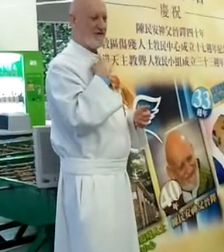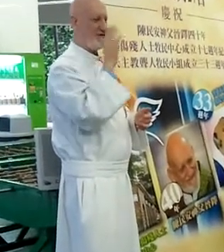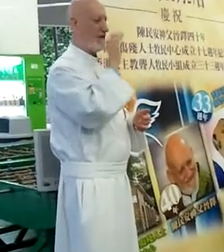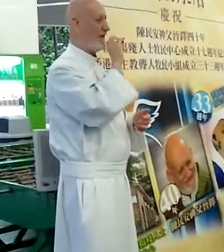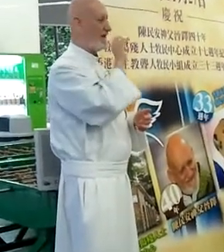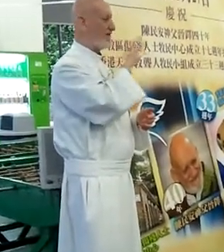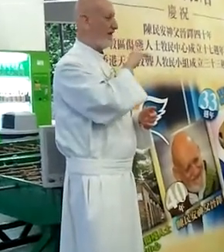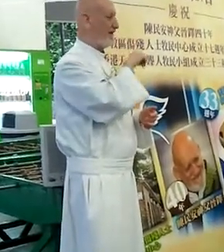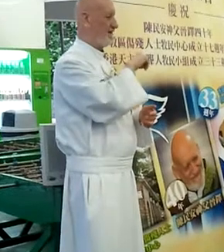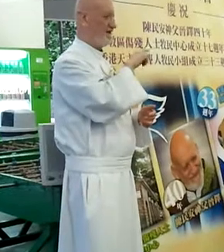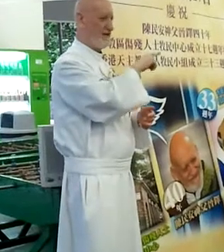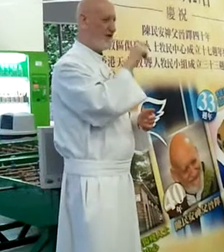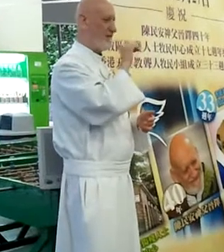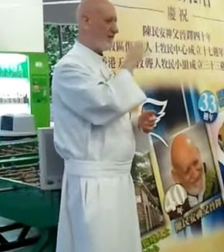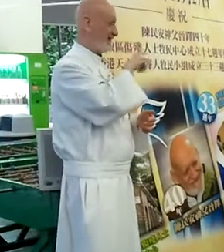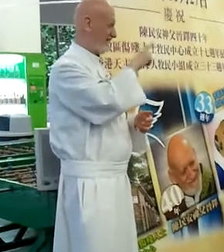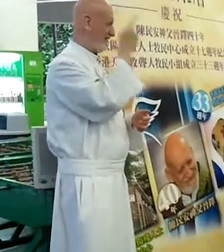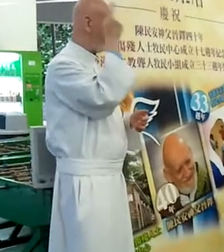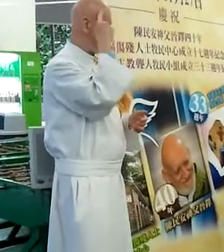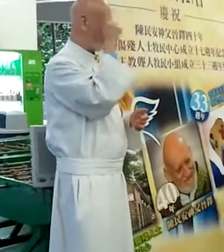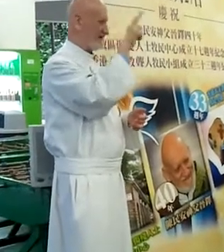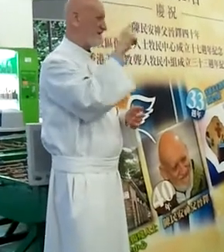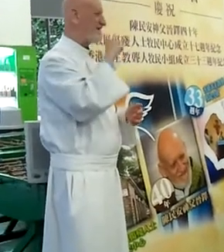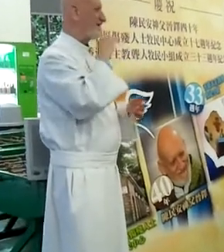咁我係突然間，我嘅心裏邊